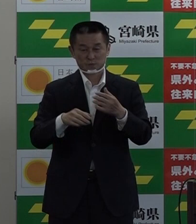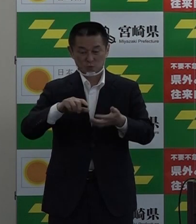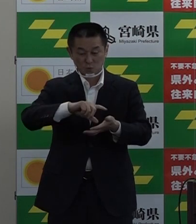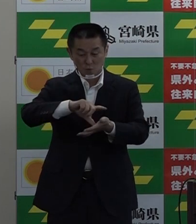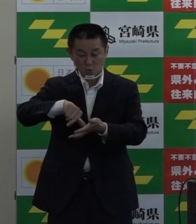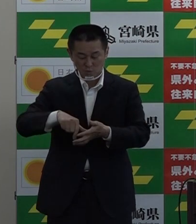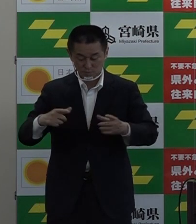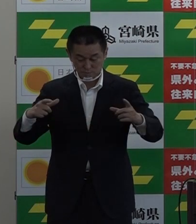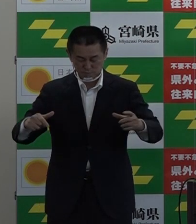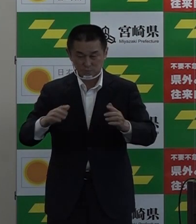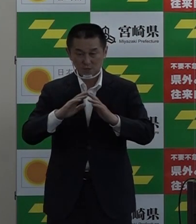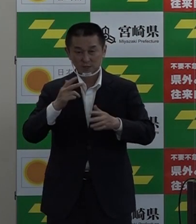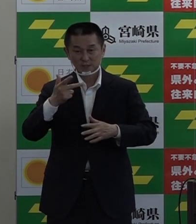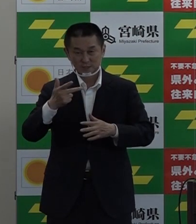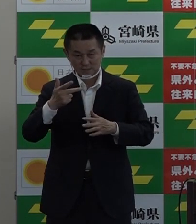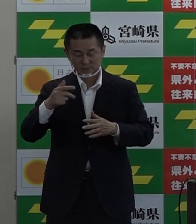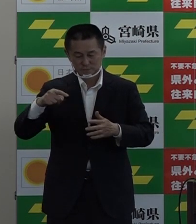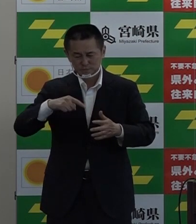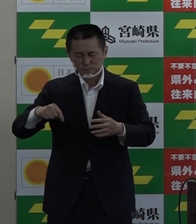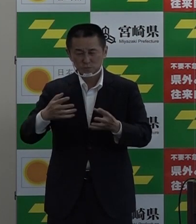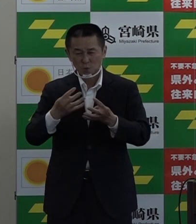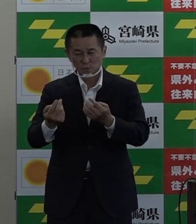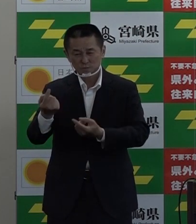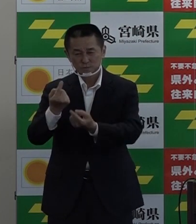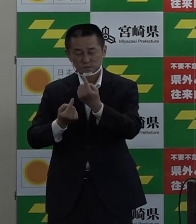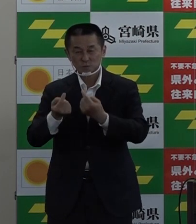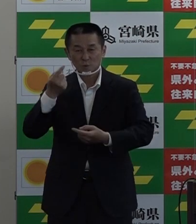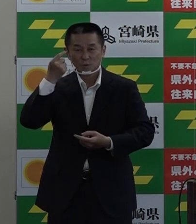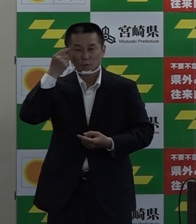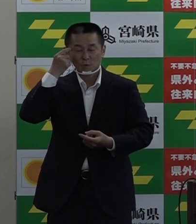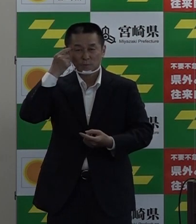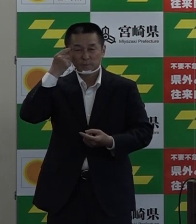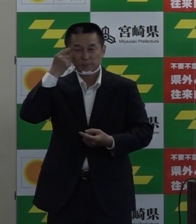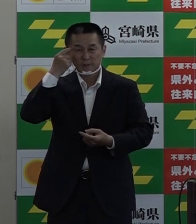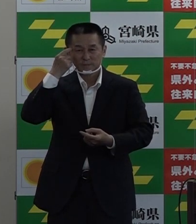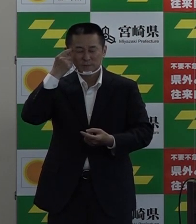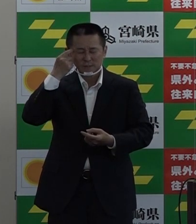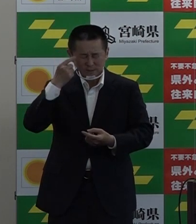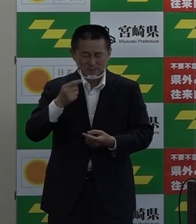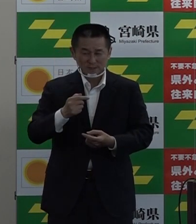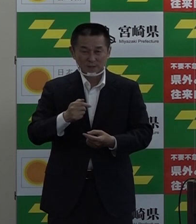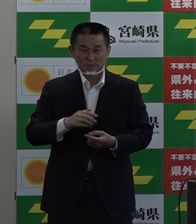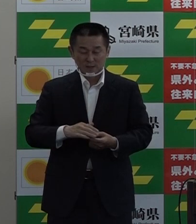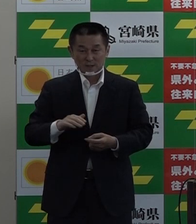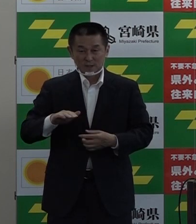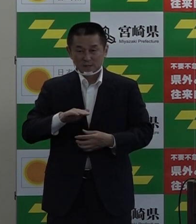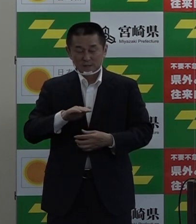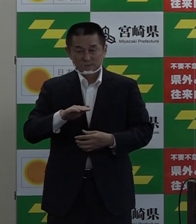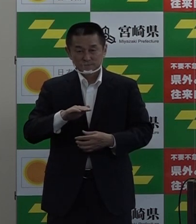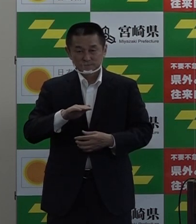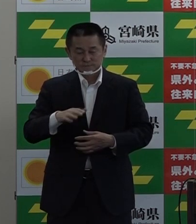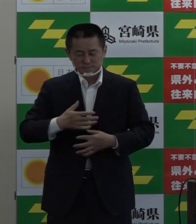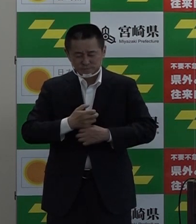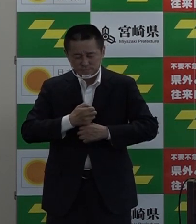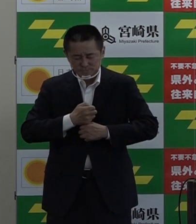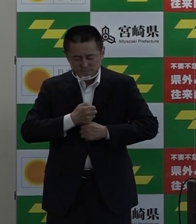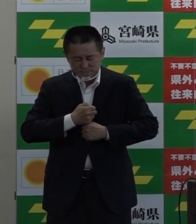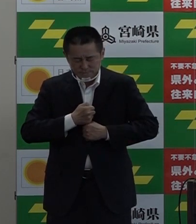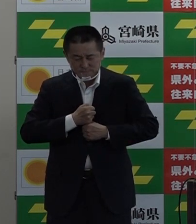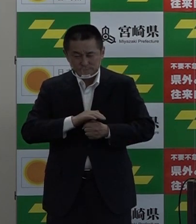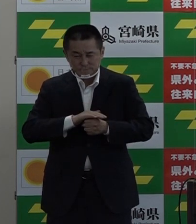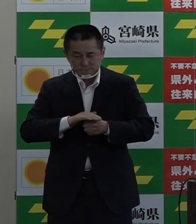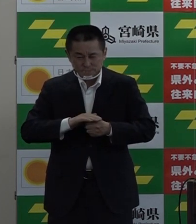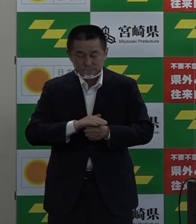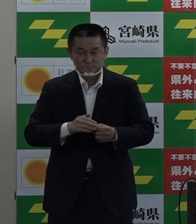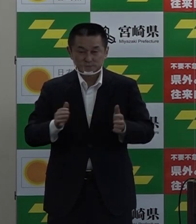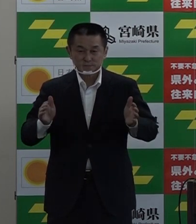は宮崎市多いという認識であります。もう最大限のそういう意味での注意が必要なタイミ